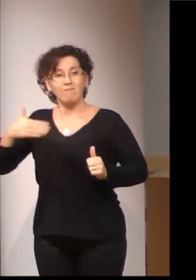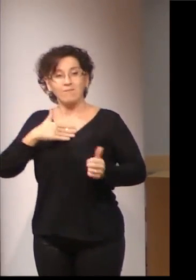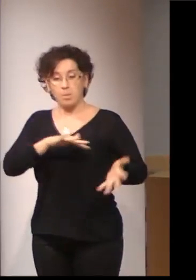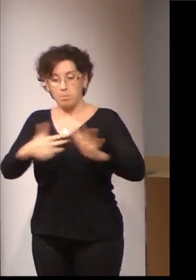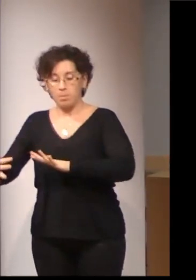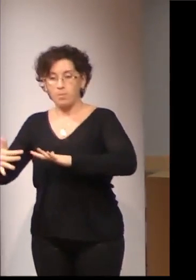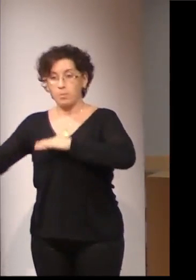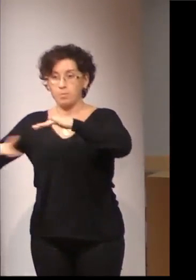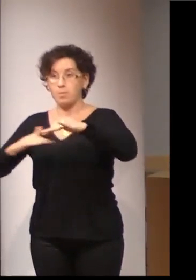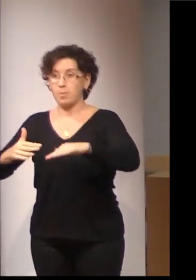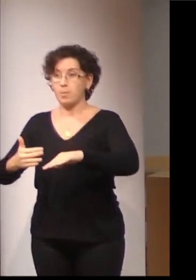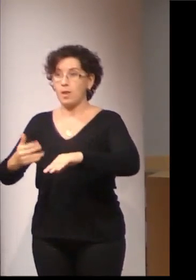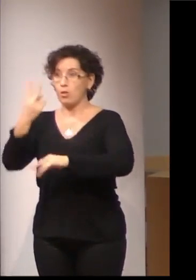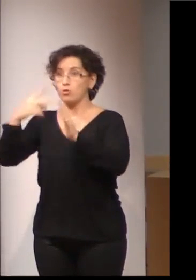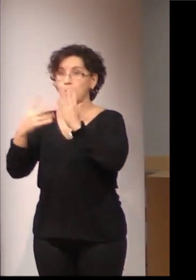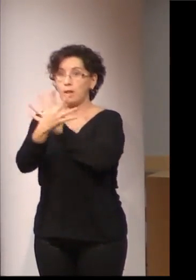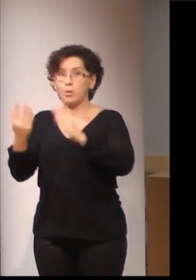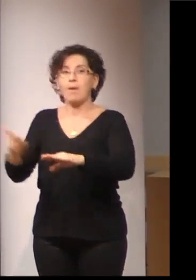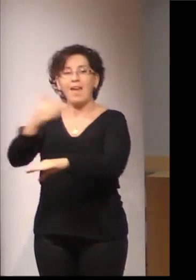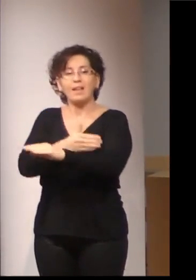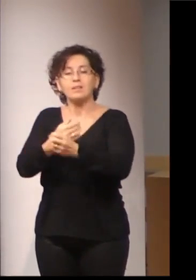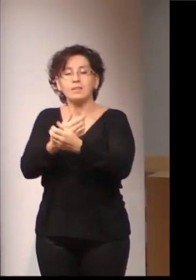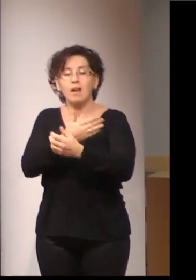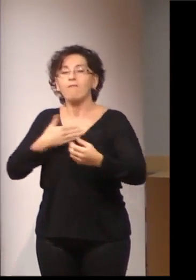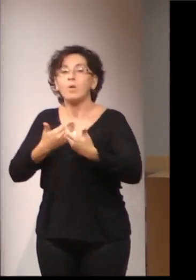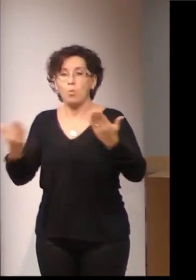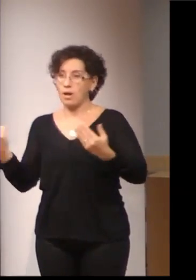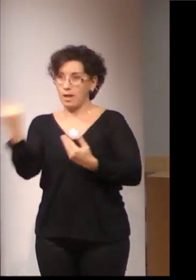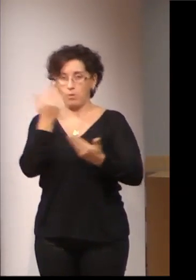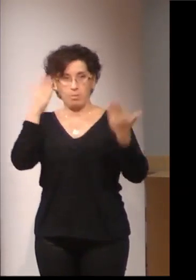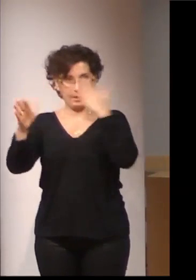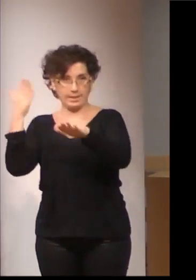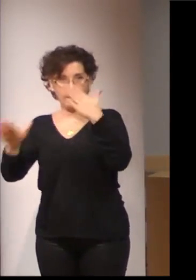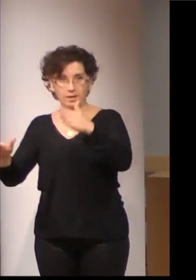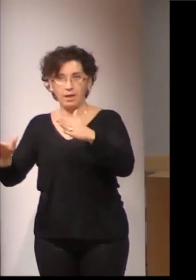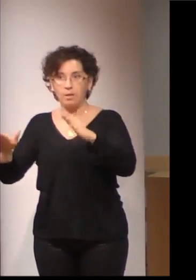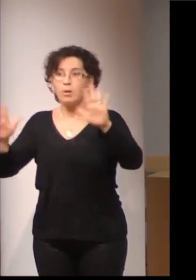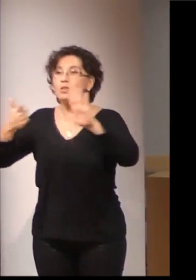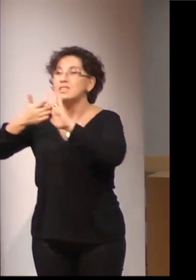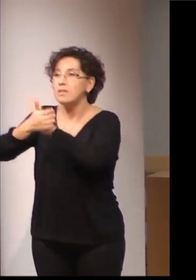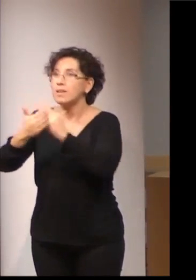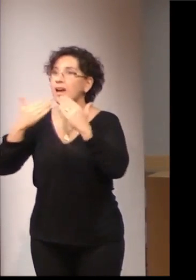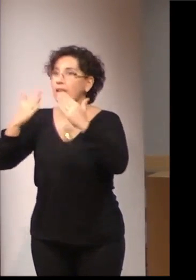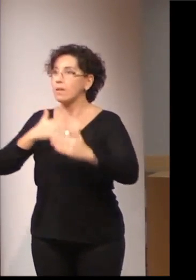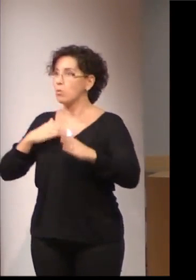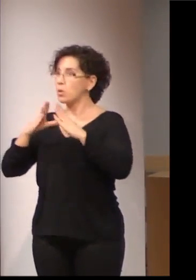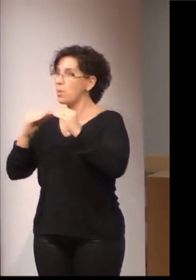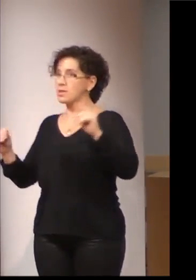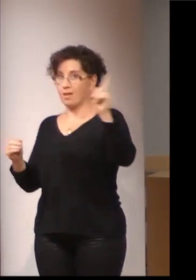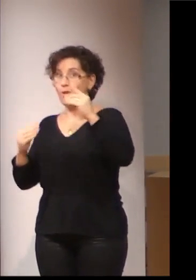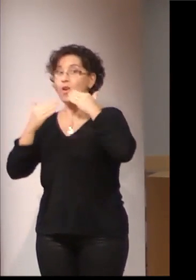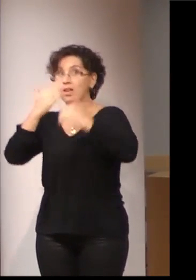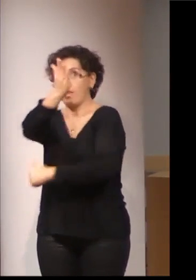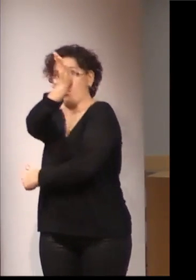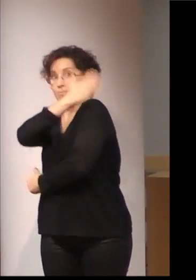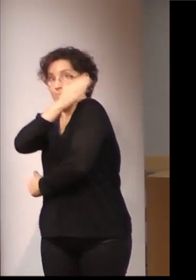funcionamiento antes de 2019. Debo decir que no es gracias a mi universidad, sino gracias a la Consejería de Educación que ha estimado que la